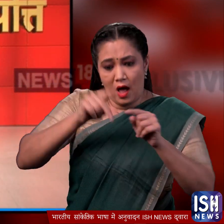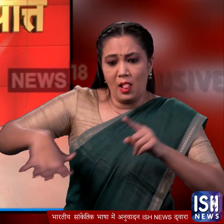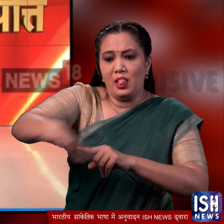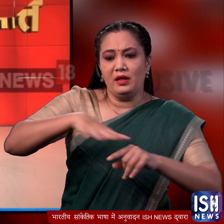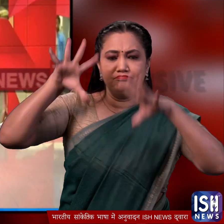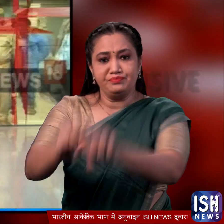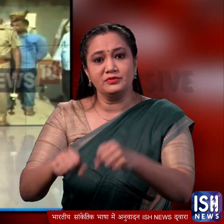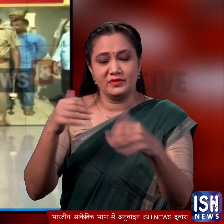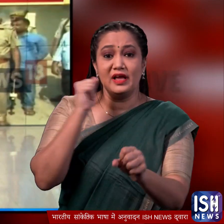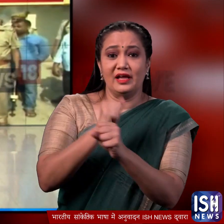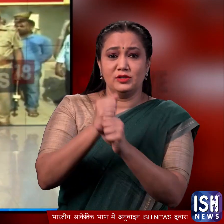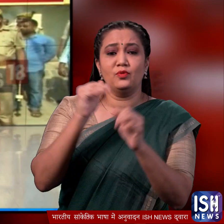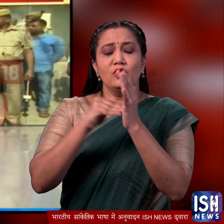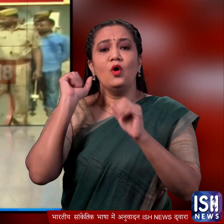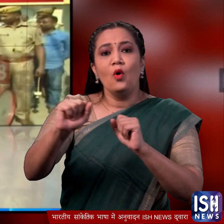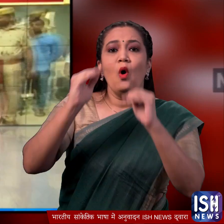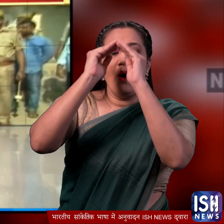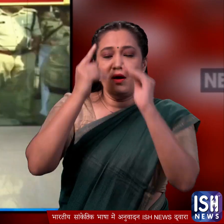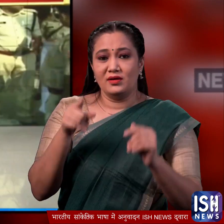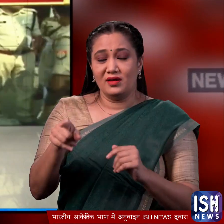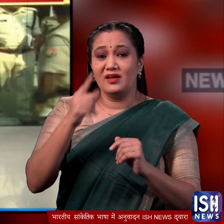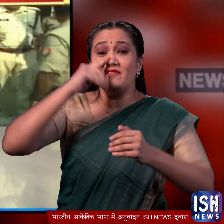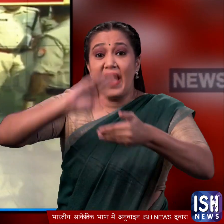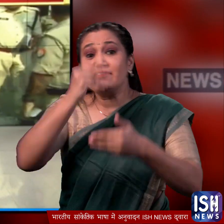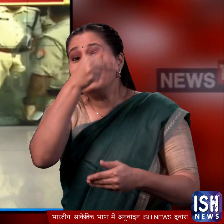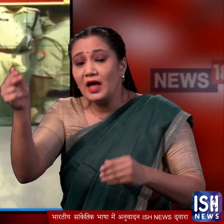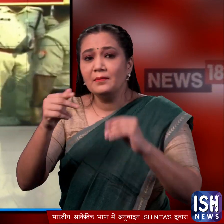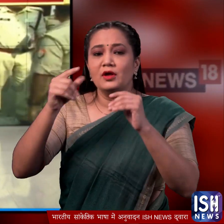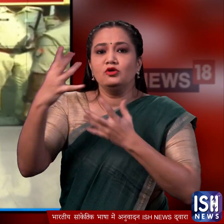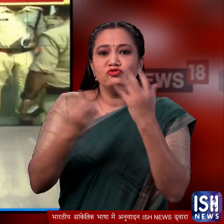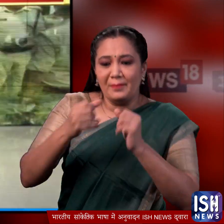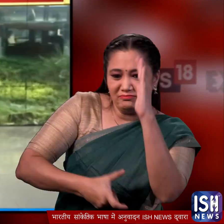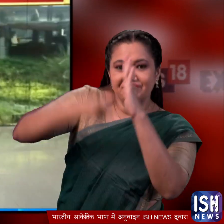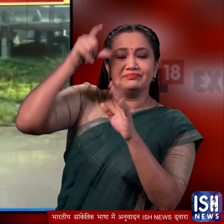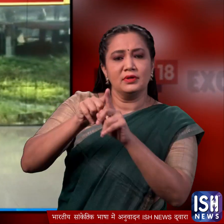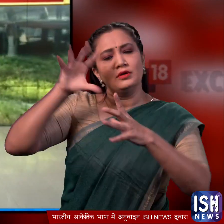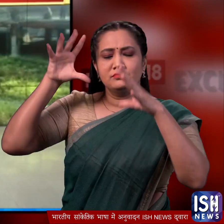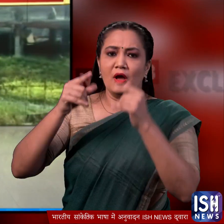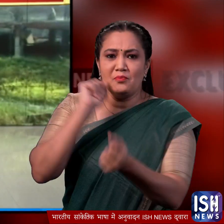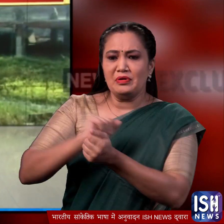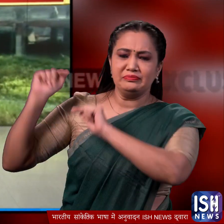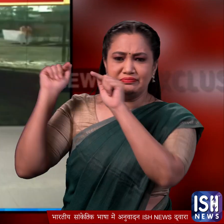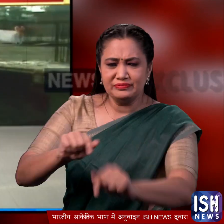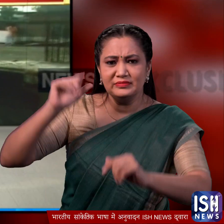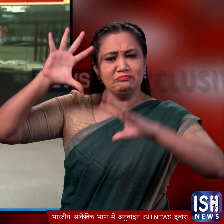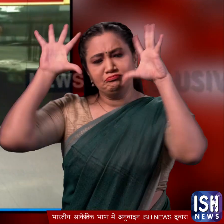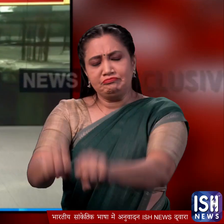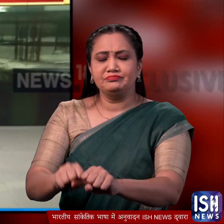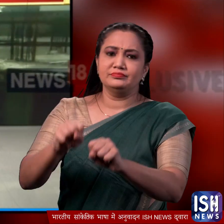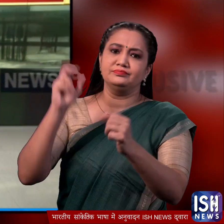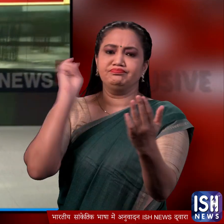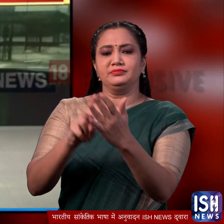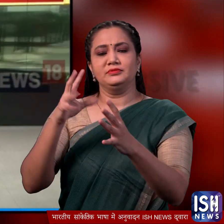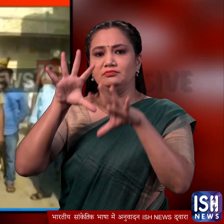ली गई। गाजीपुर में उनकी पत्नी के नाम पर बन रहे शॉपिंग कॉम्प्लेक्स में पुलिस की टीम पहुंची और पूरे गाजे बाजे के साथ बिल्डिंग कुर्क किए जाने